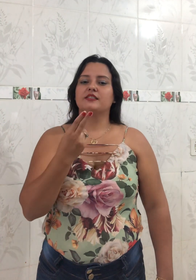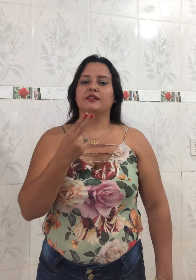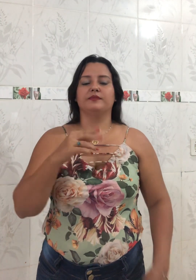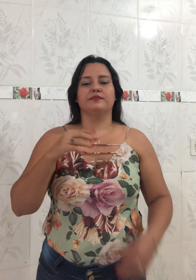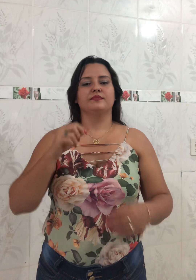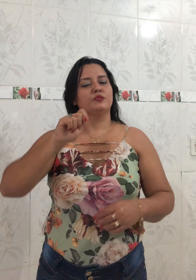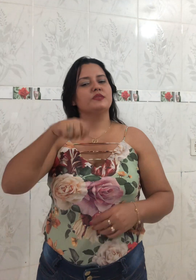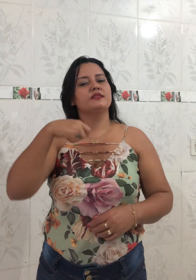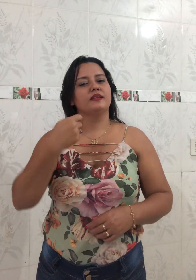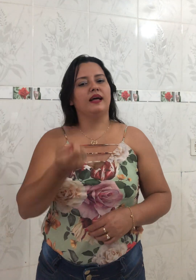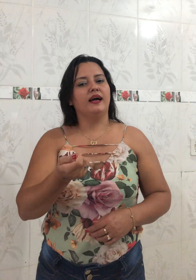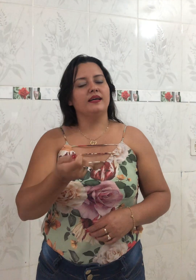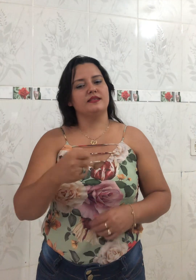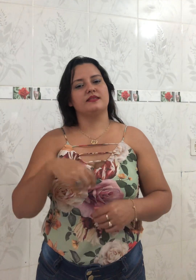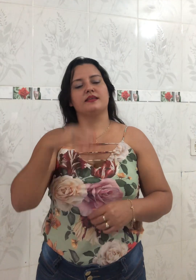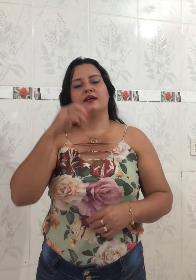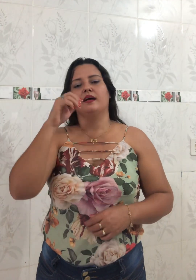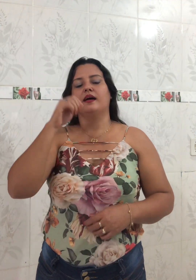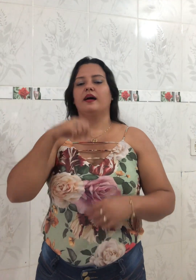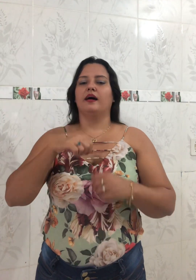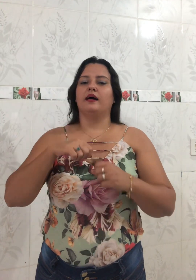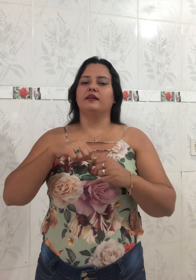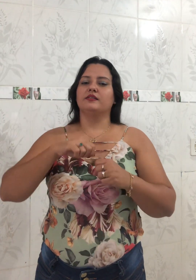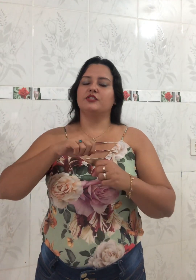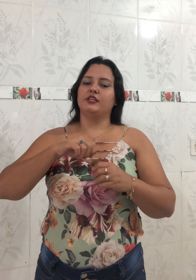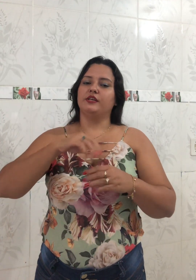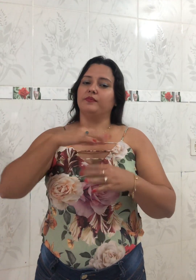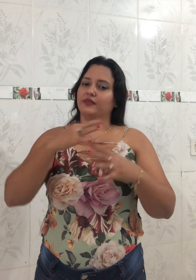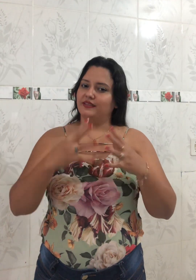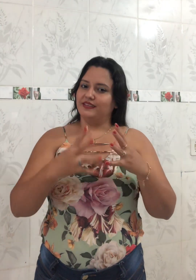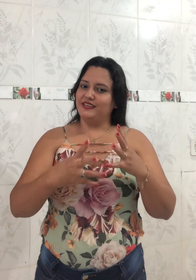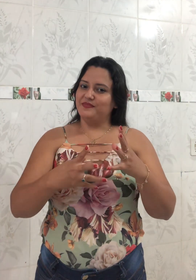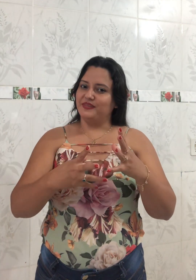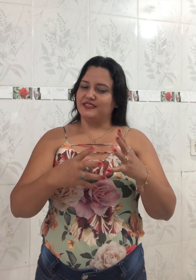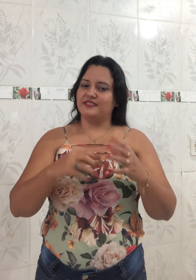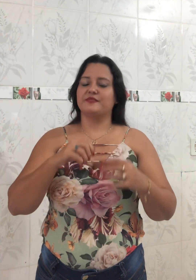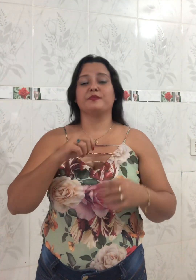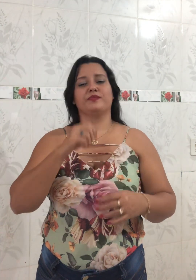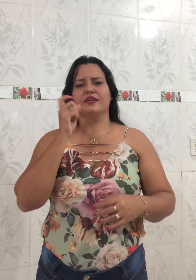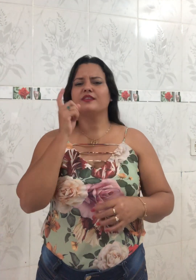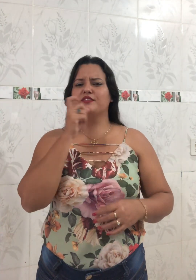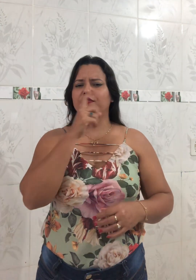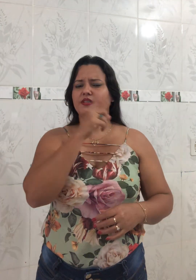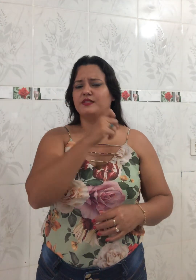acha sinais de Libras difícil?